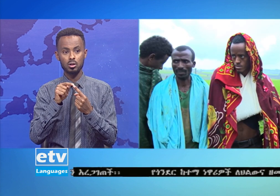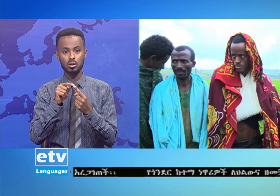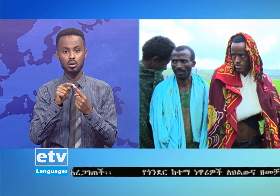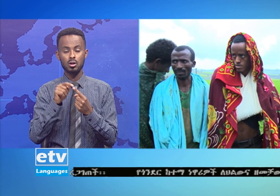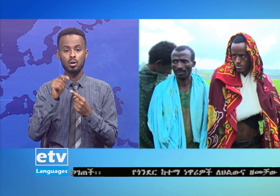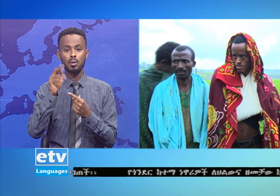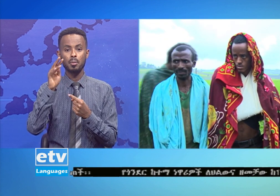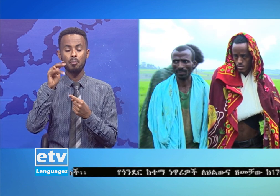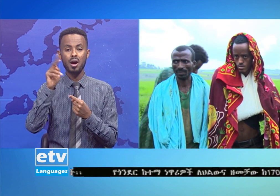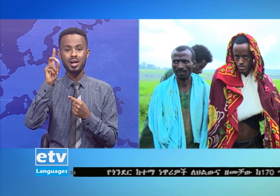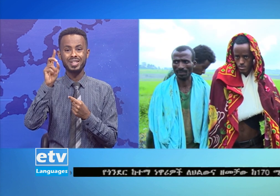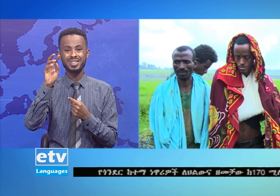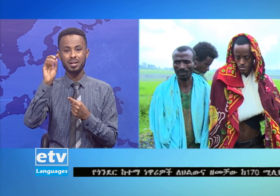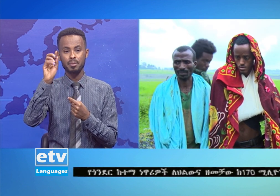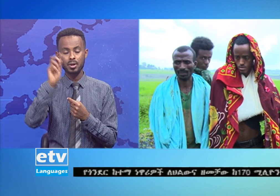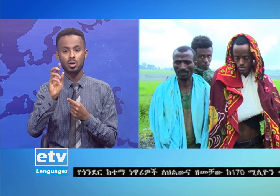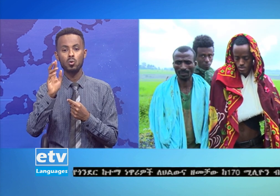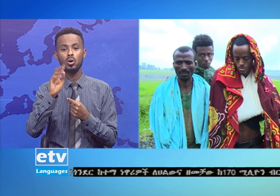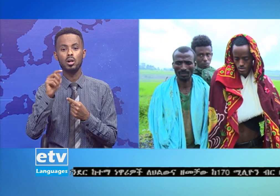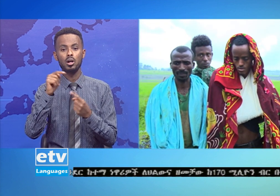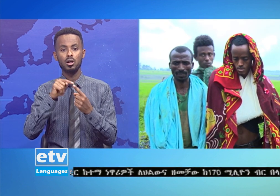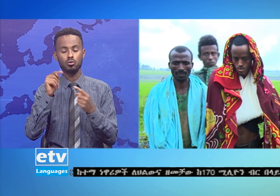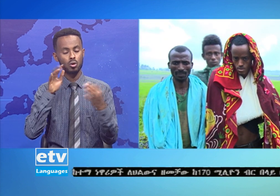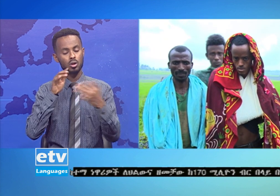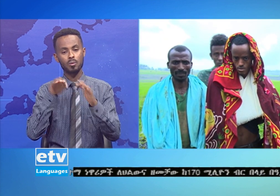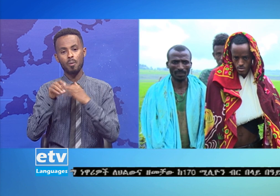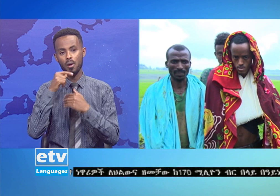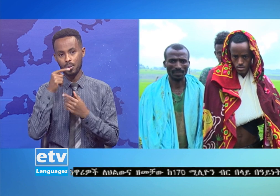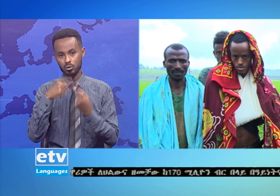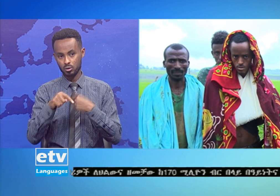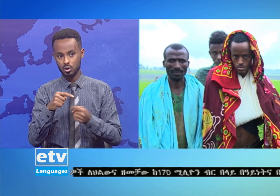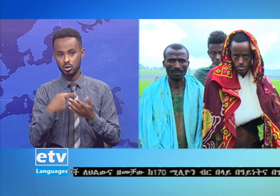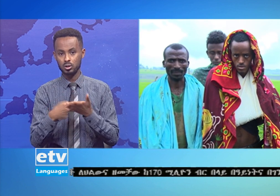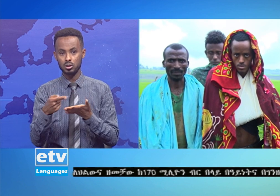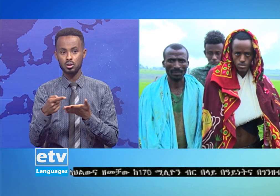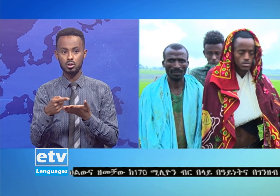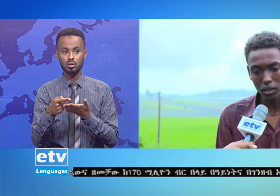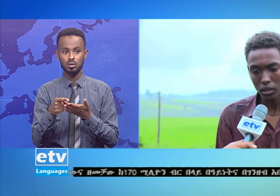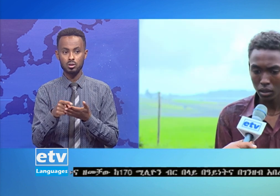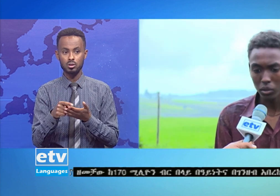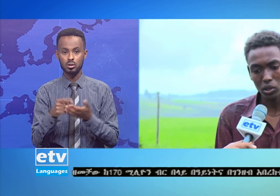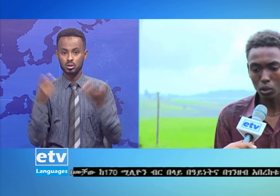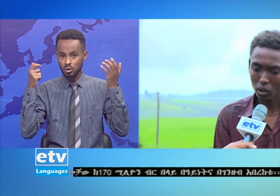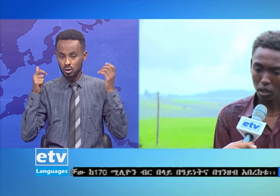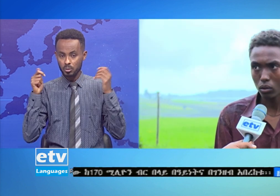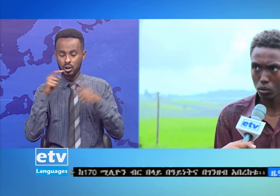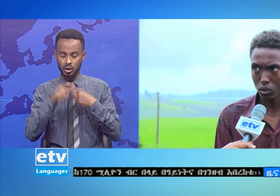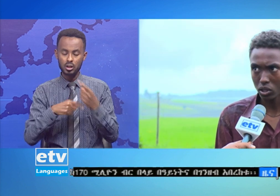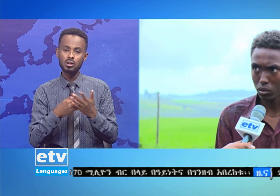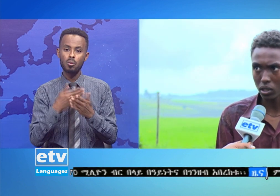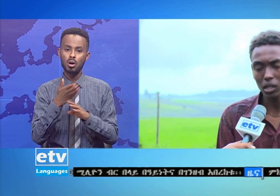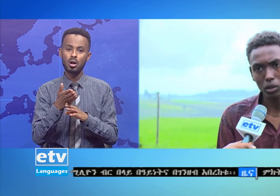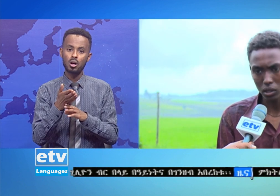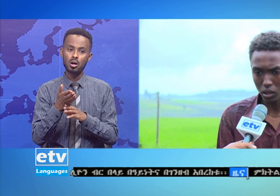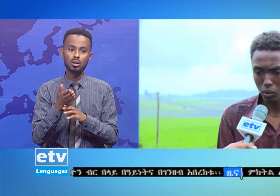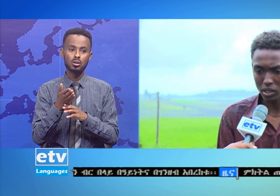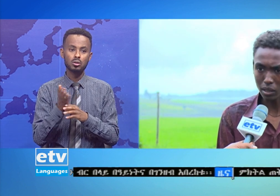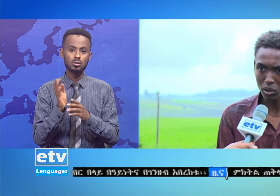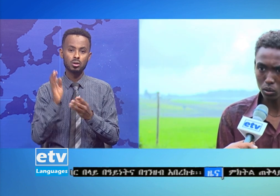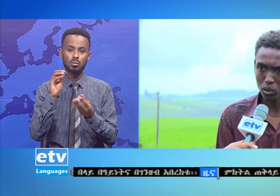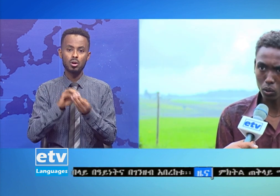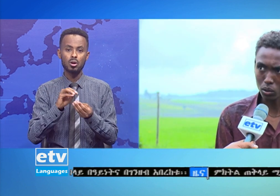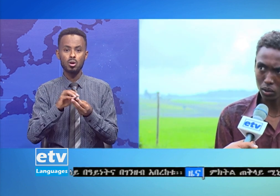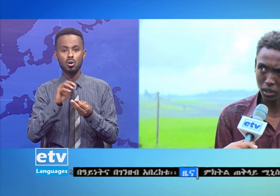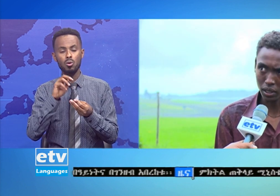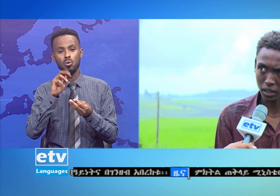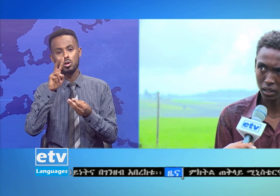ከማይጸውሪ ወደ ደባርቅ ነው አስቀላ ሽክሞ ነው ይወሰዱን። ከዛ ተሽክመ እንደድን በዛው ጉዞ ጨመሩና ወደ